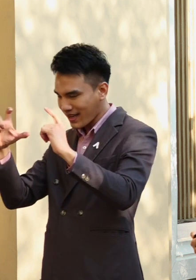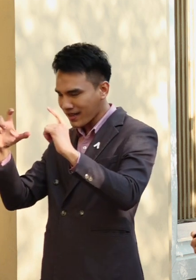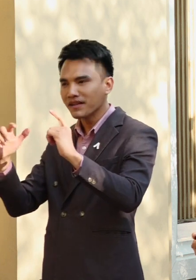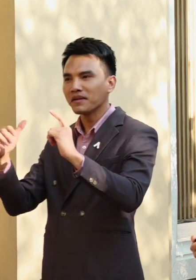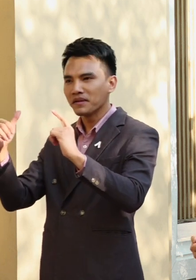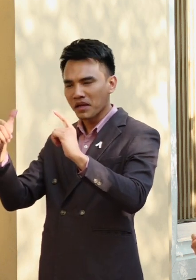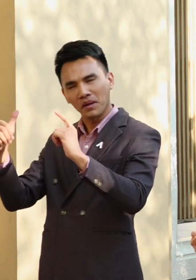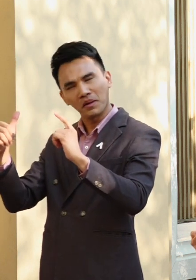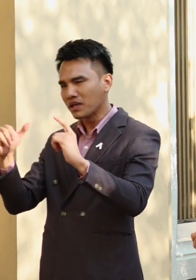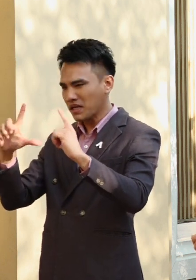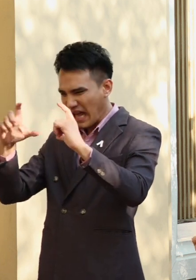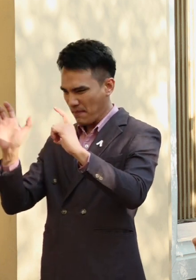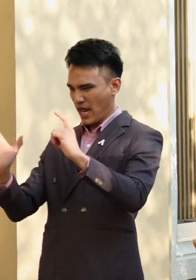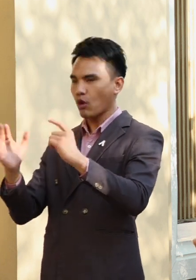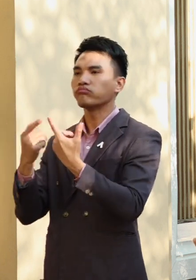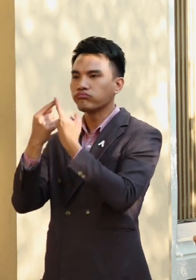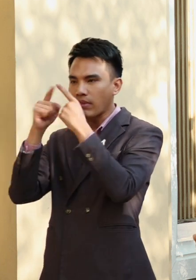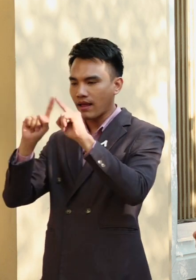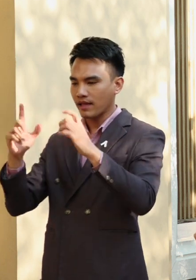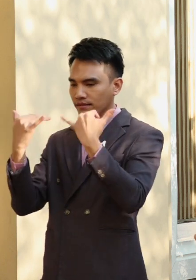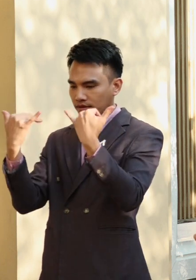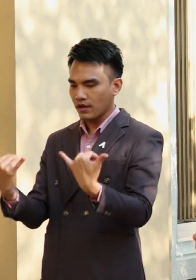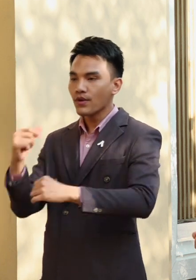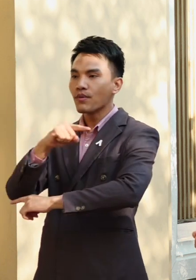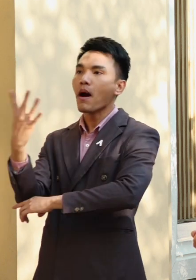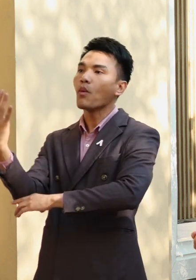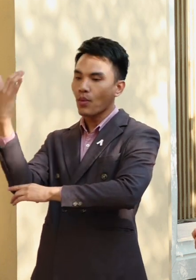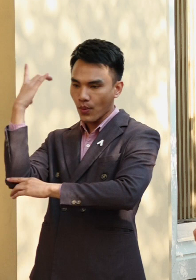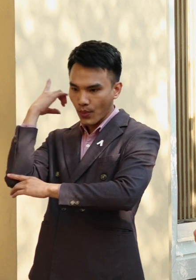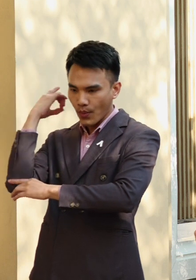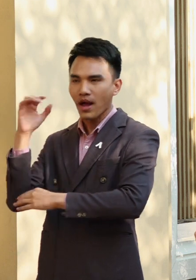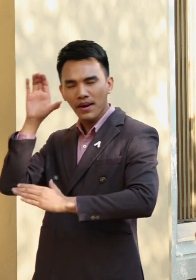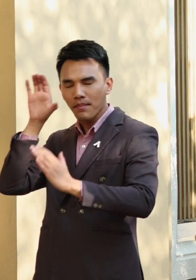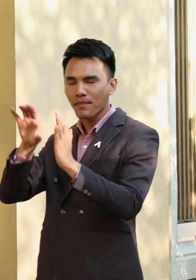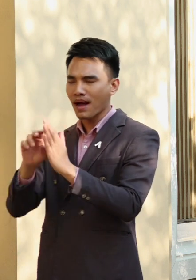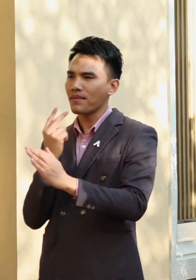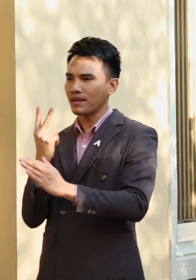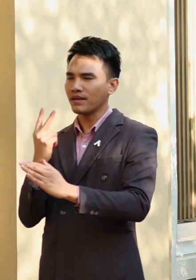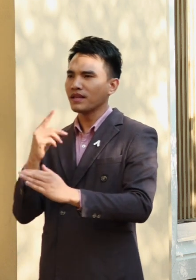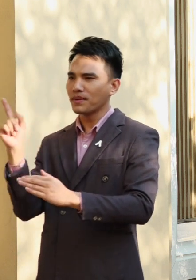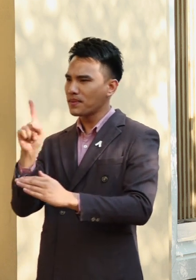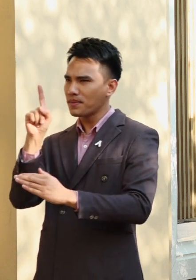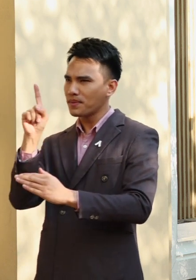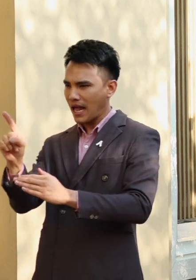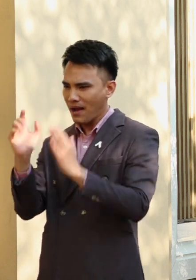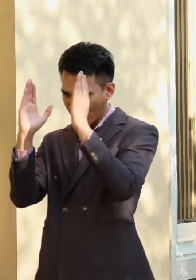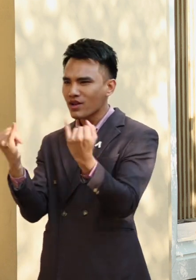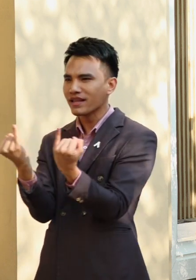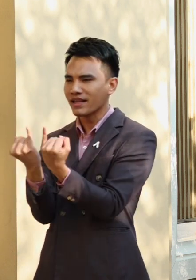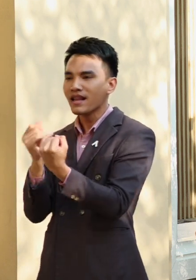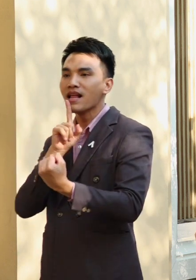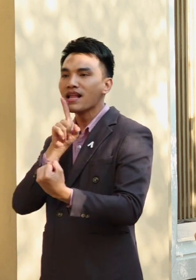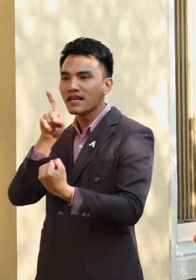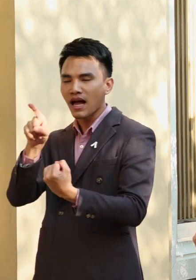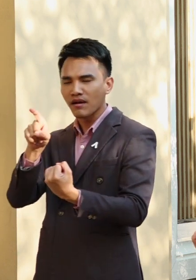ก็คงจะผิดนิสัยนะครับต้องเรียนว่าวันที่เมื่อวานนี้ตอนที่ได้รับรูปมาผมเองยังต้องถามคนที่อยู่ใกล้ตัวนะครับว่